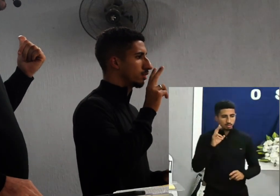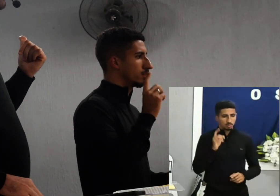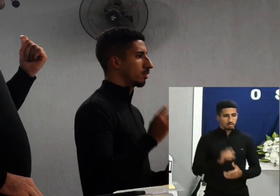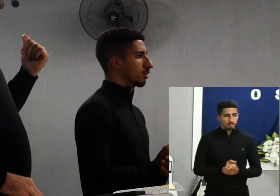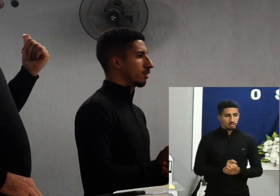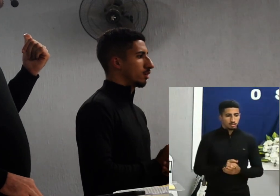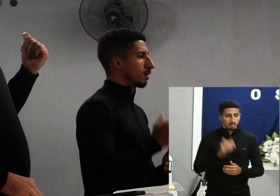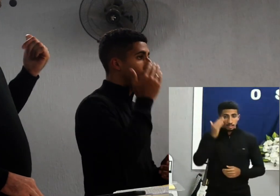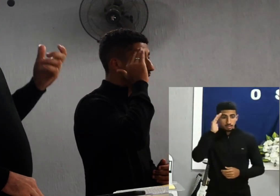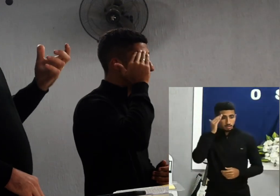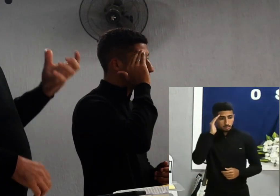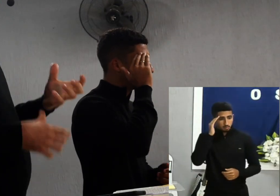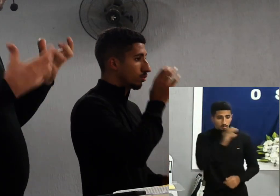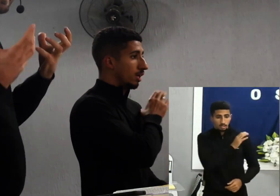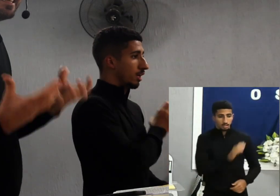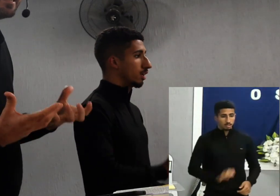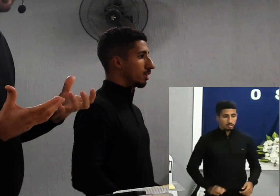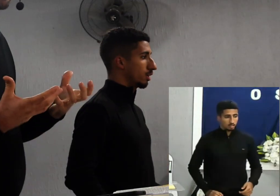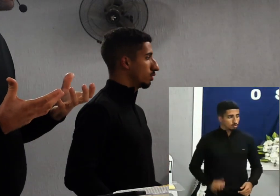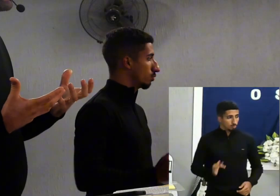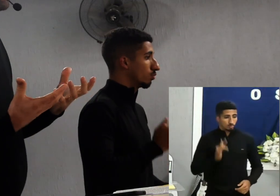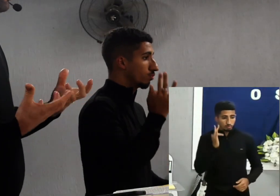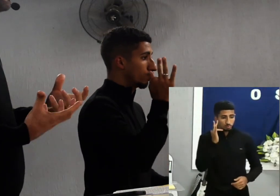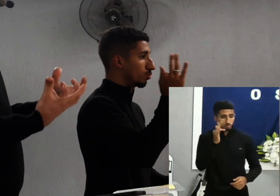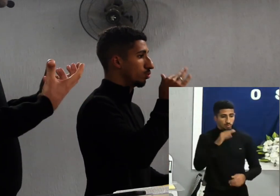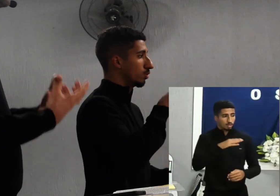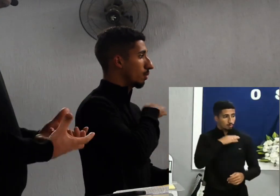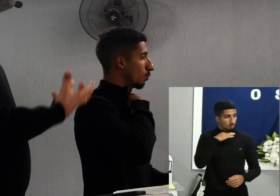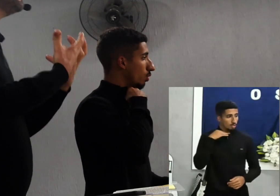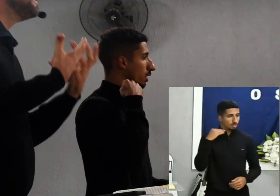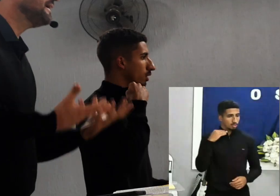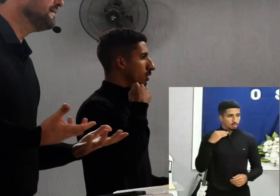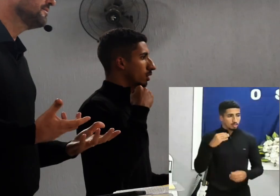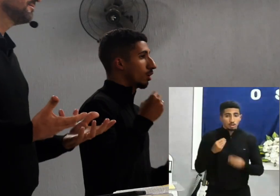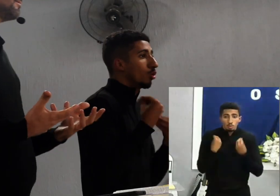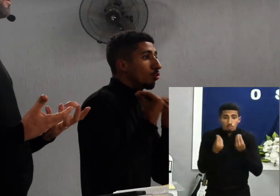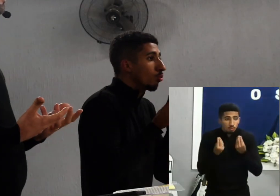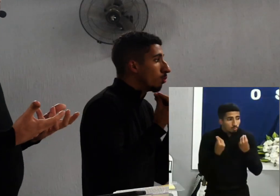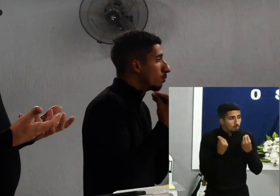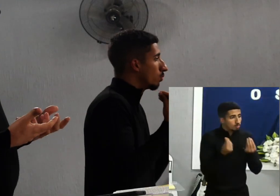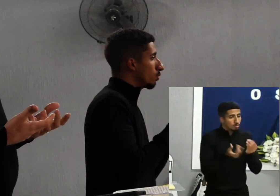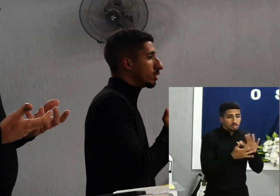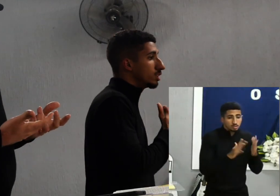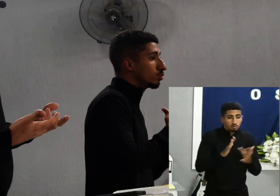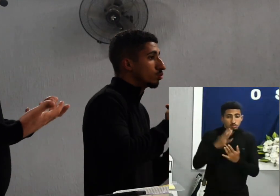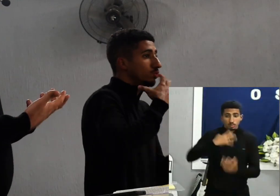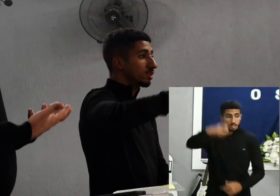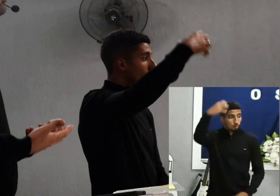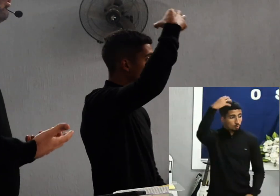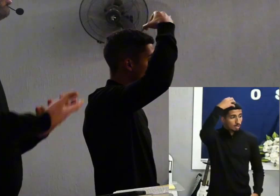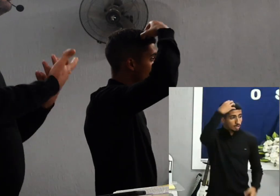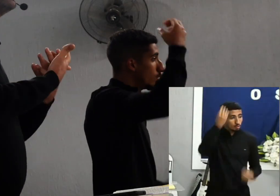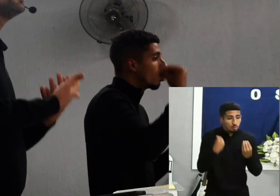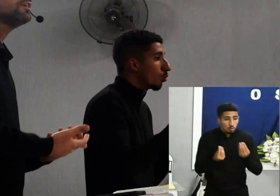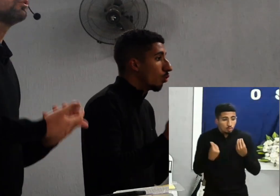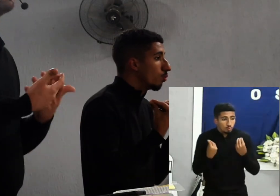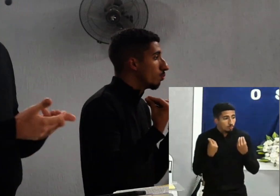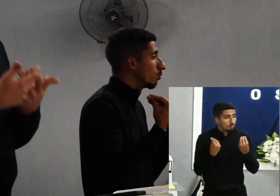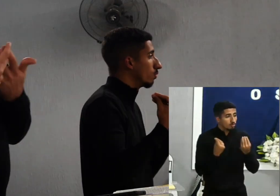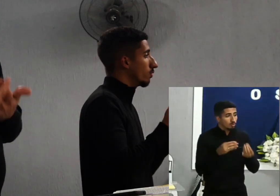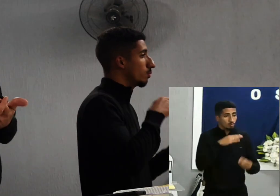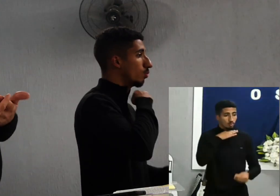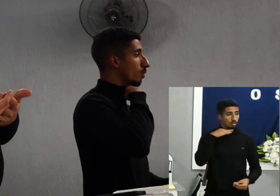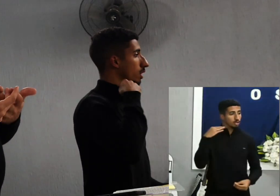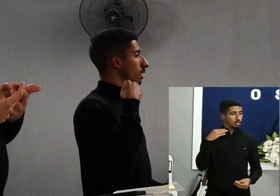pensando. Não, o Messias. O Messias é o rei. O Messias é o ungido